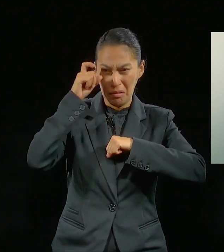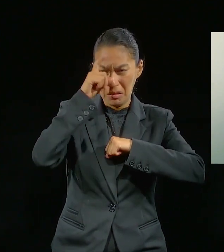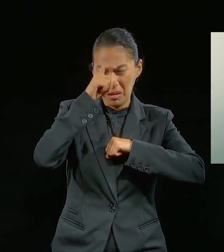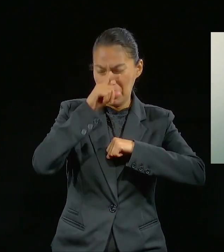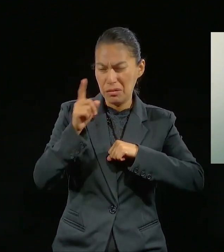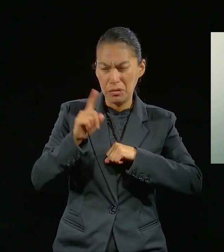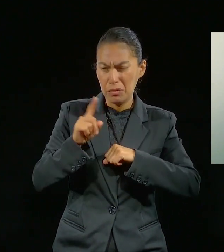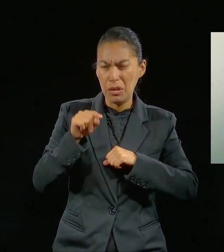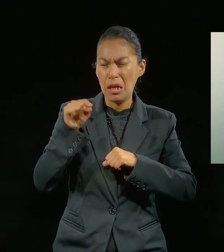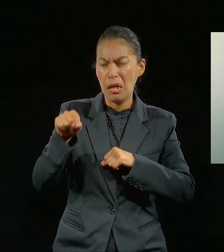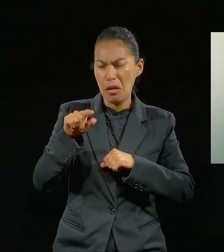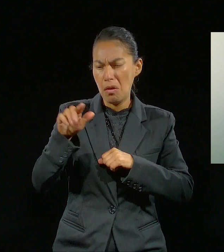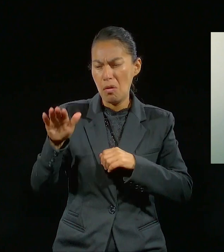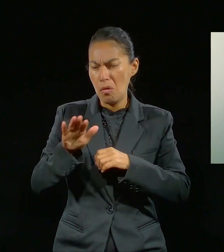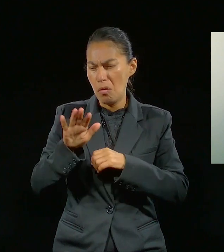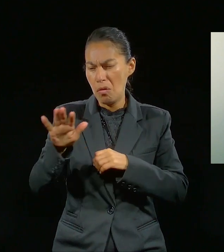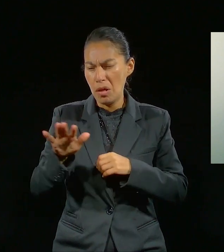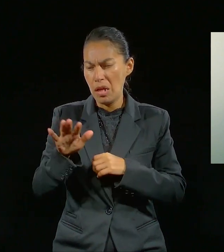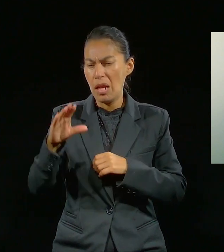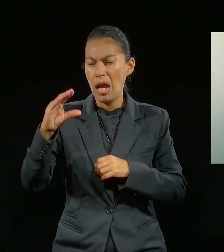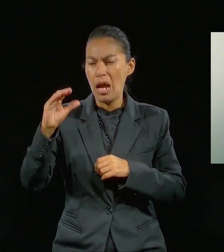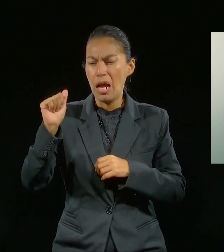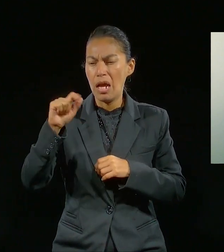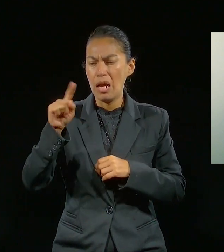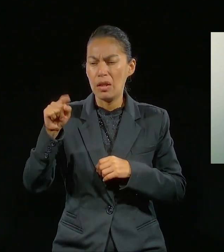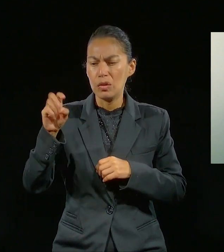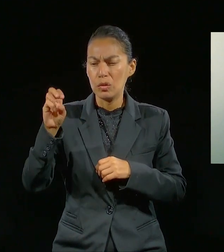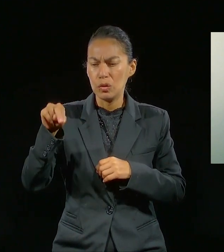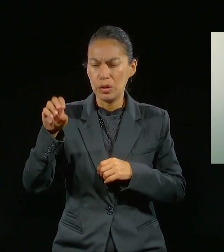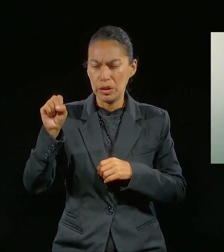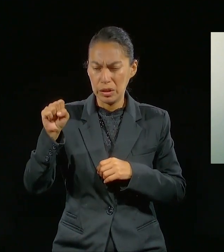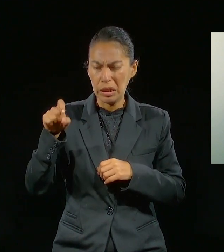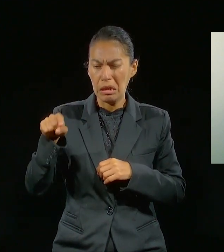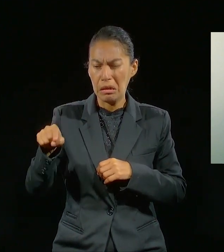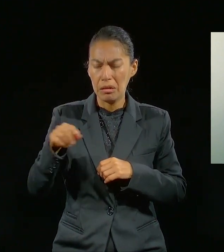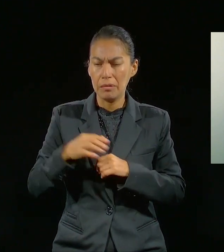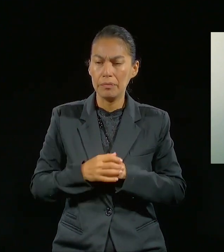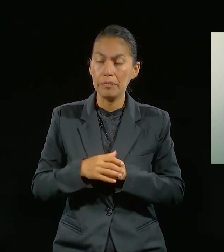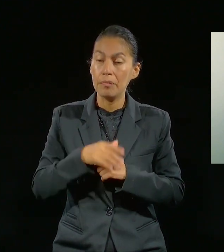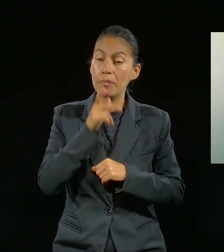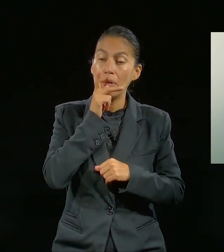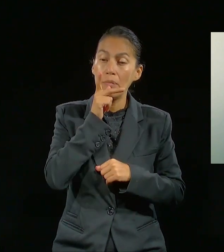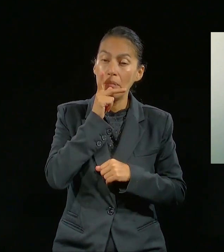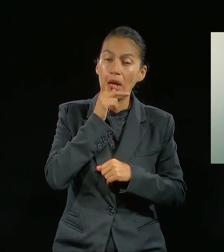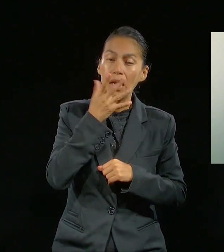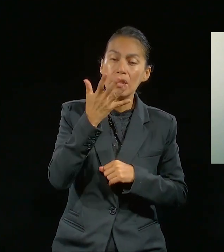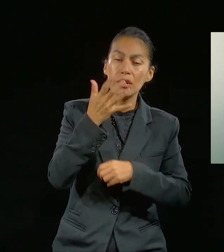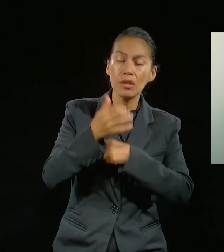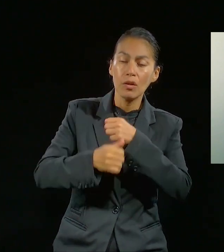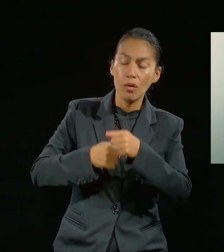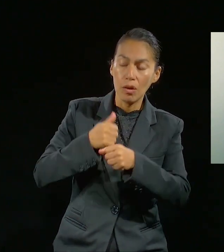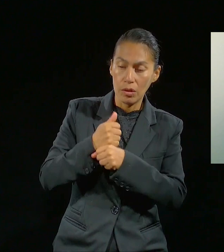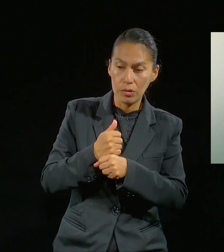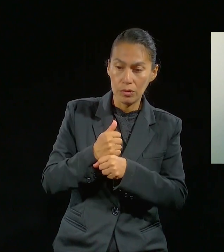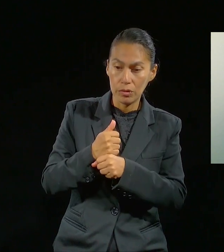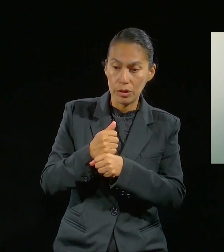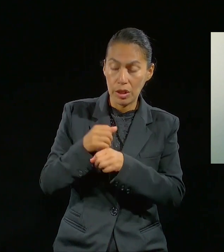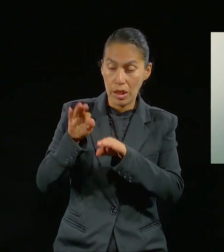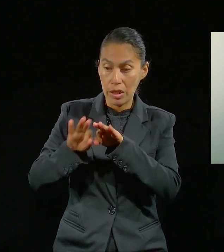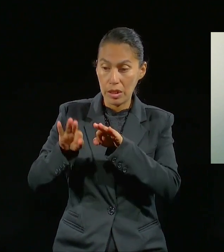el mensaje hasta esa comunidad de casones. Dice mi papá que tendría como 5 años y que dice que su